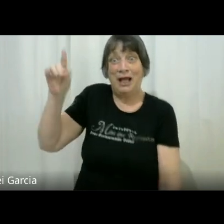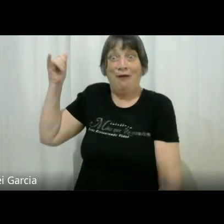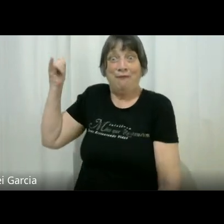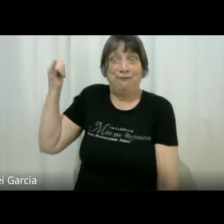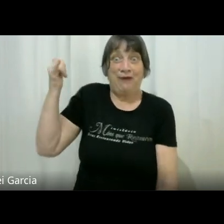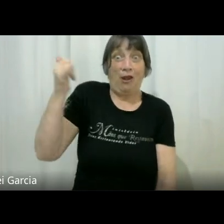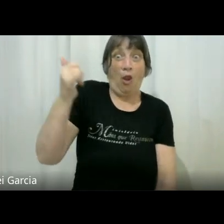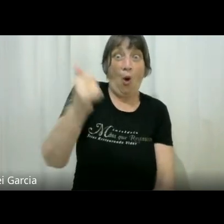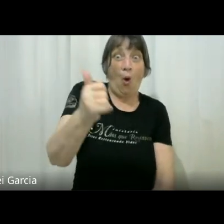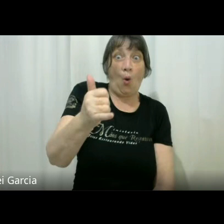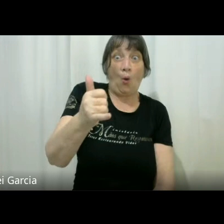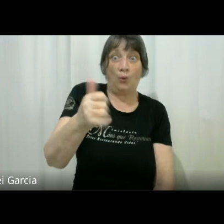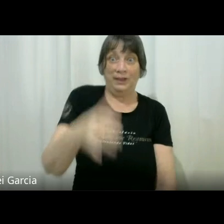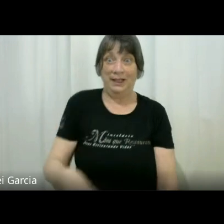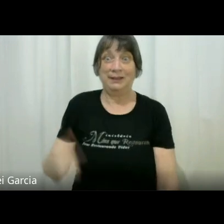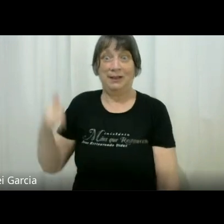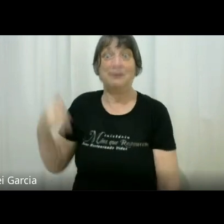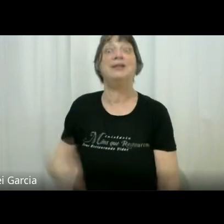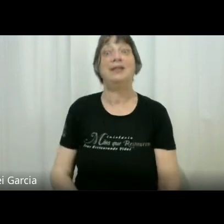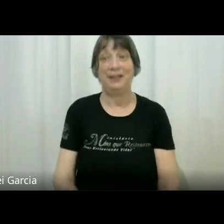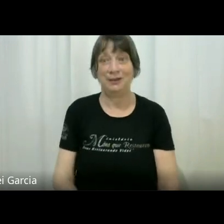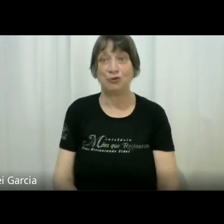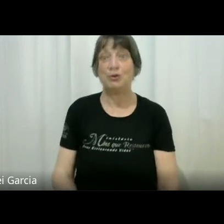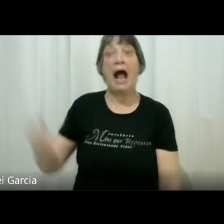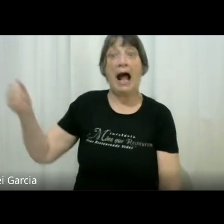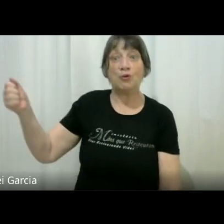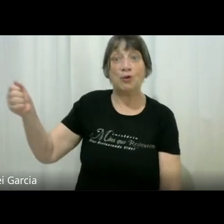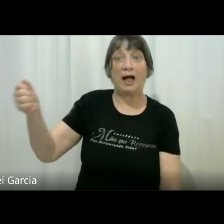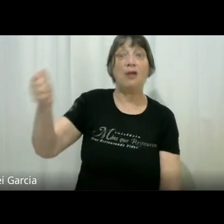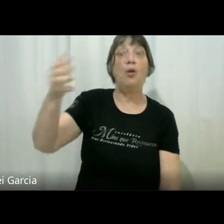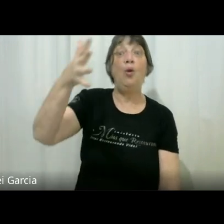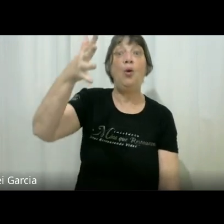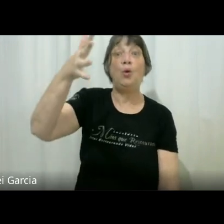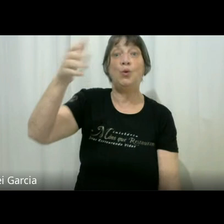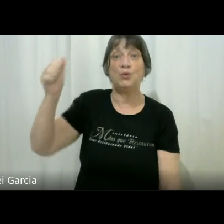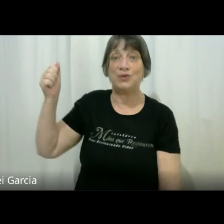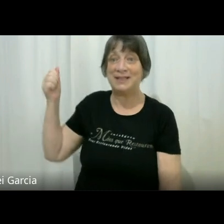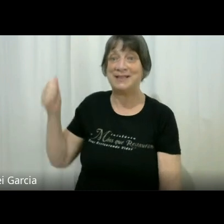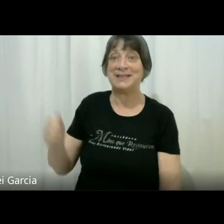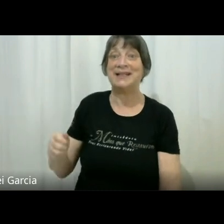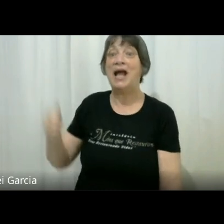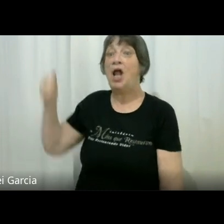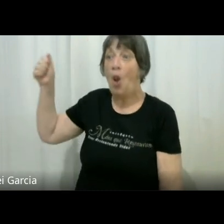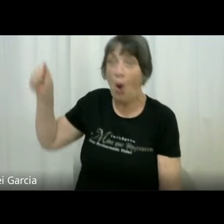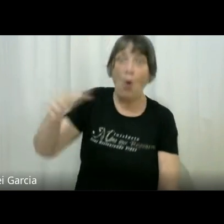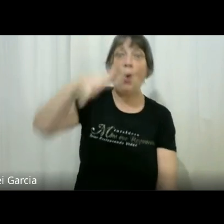Deus falou. Então, isso. A luz, ele